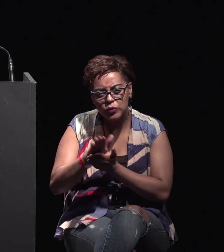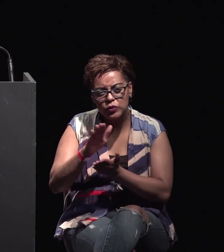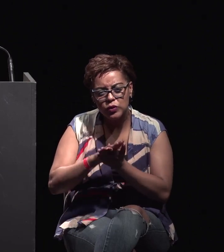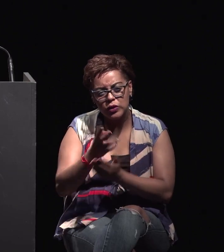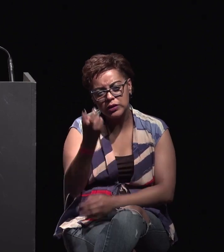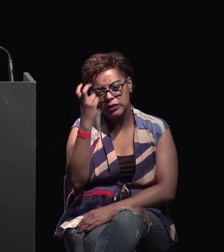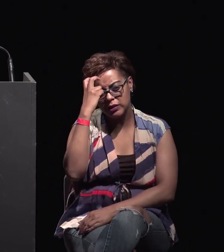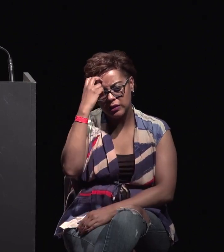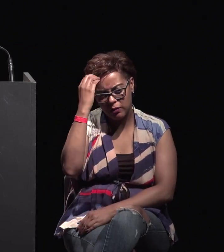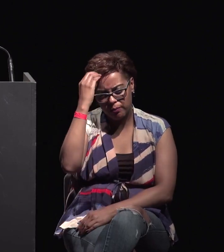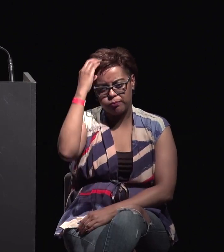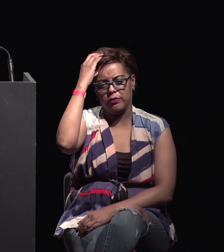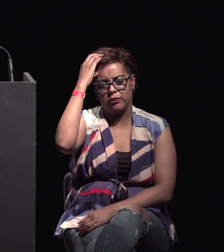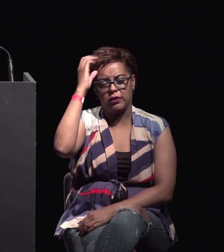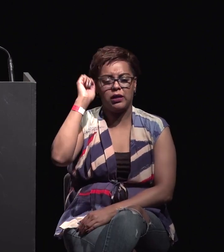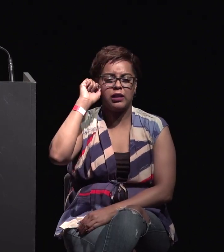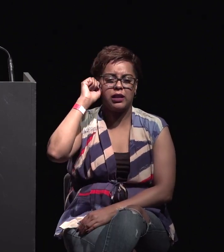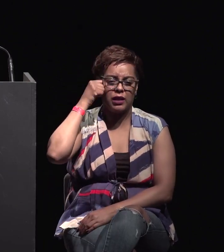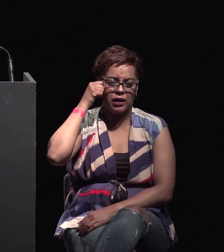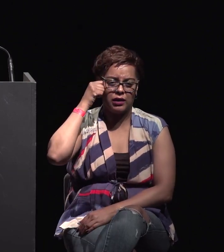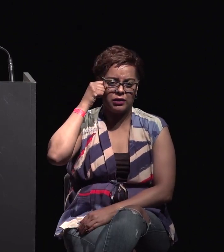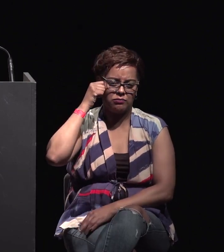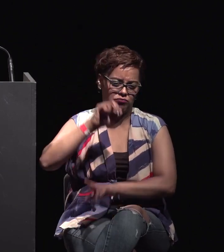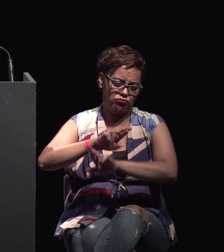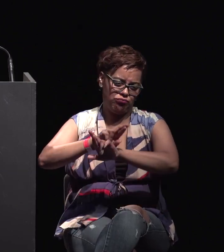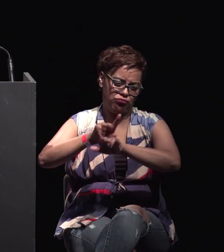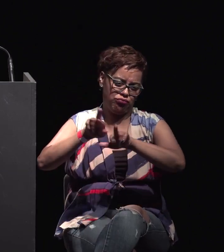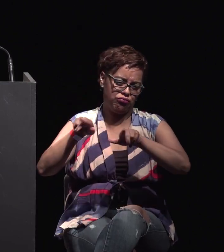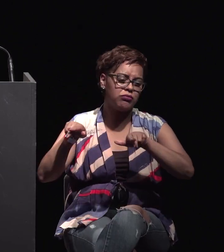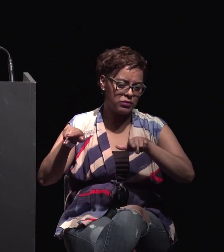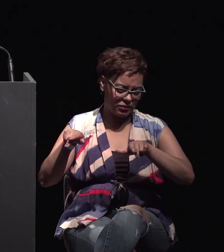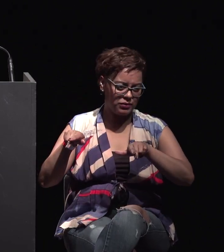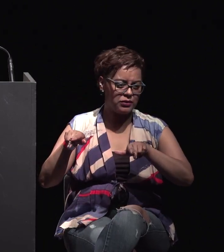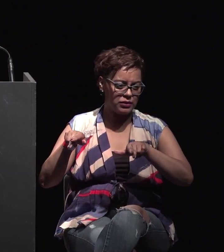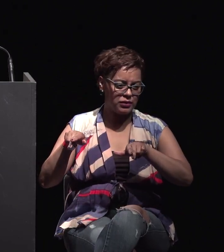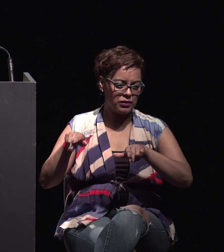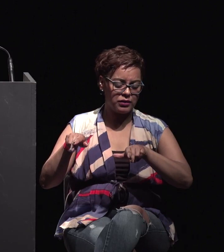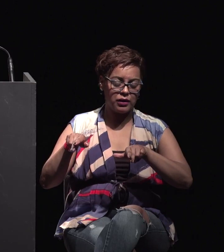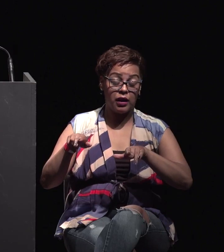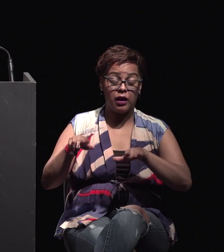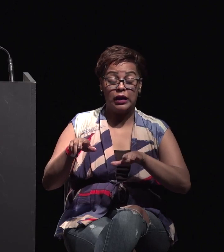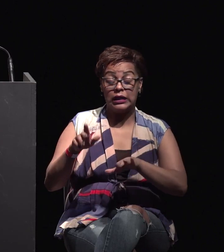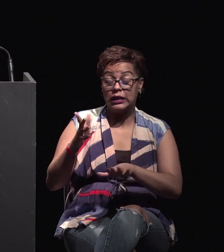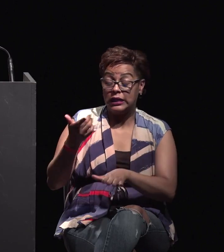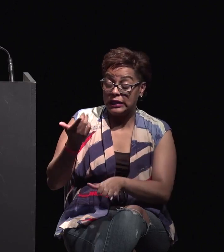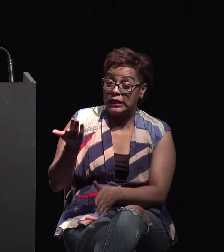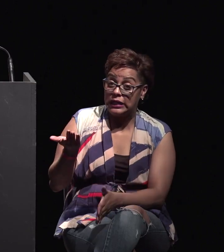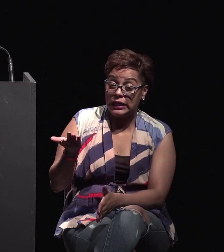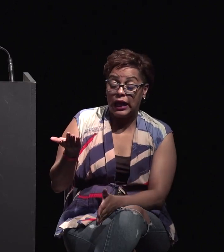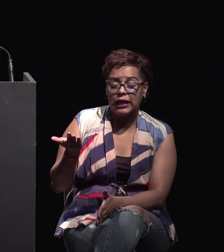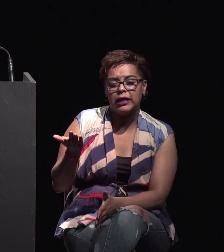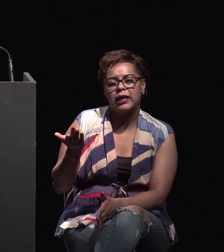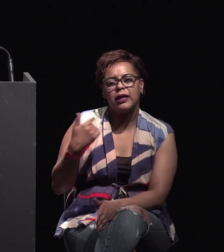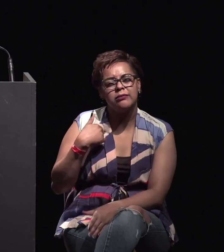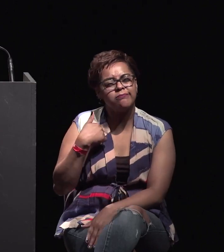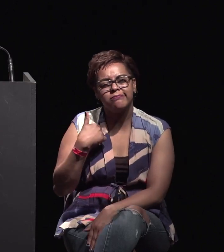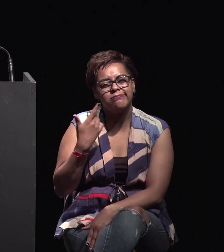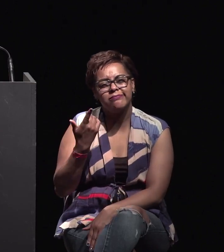intelectuais negras, de maneira geral. E aí não é possível deixar